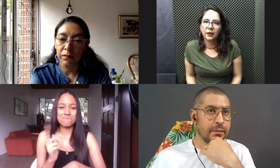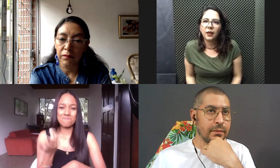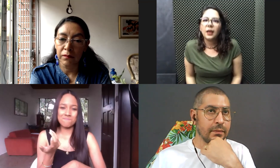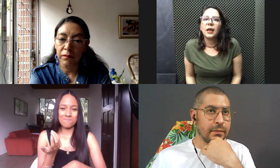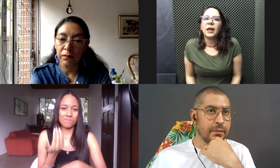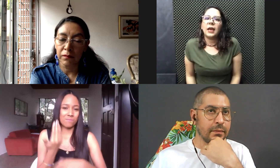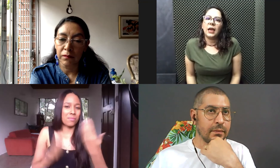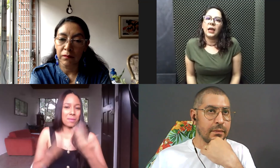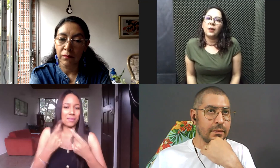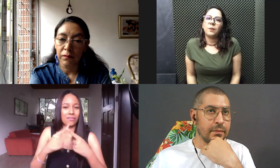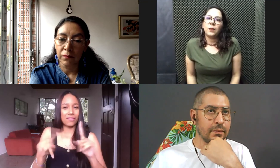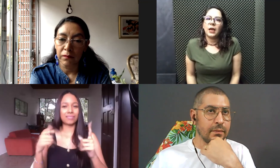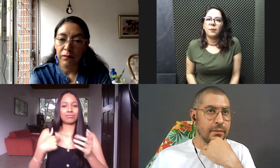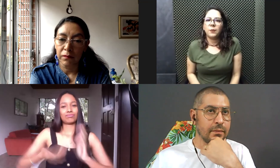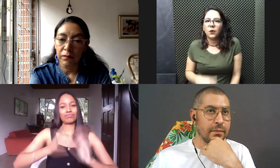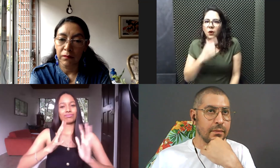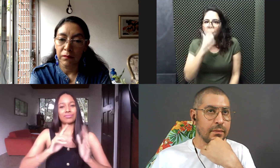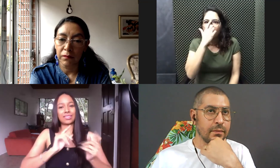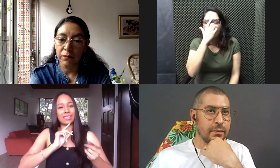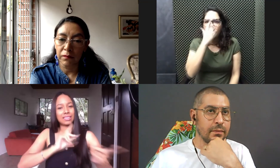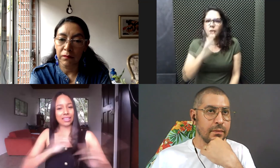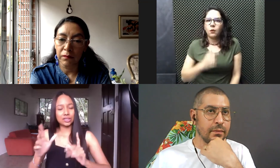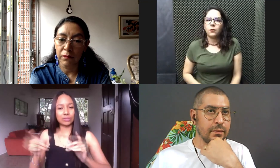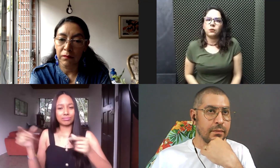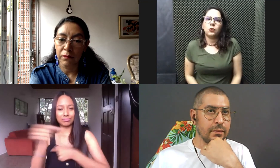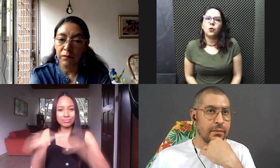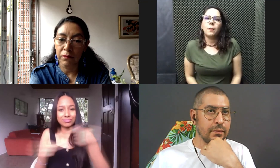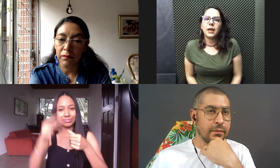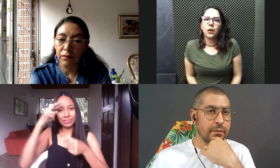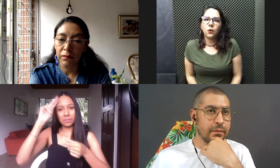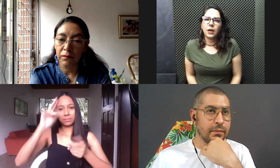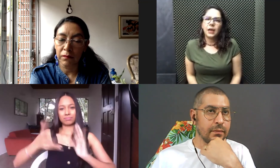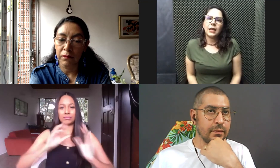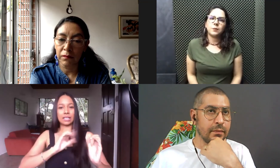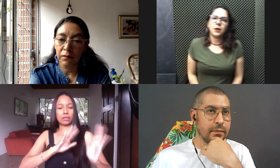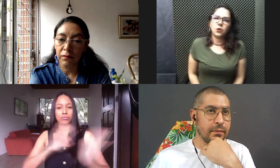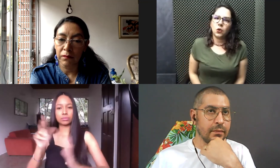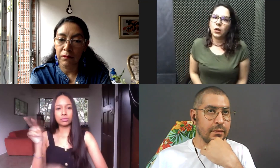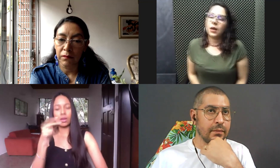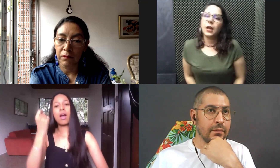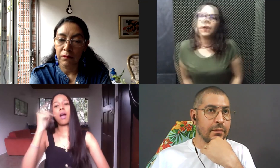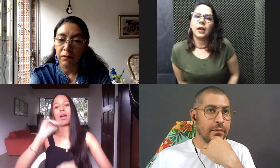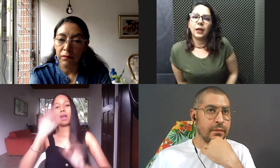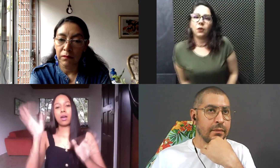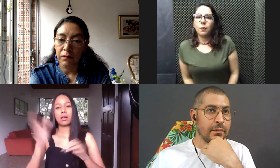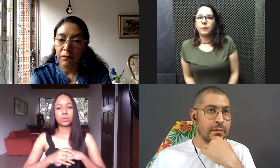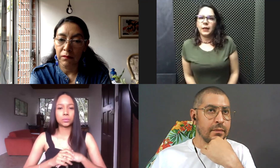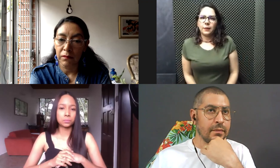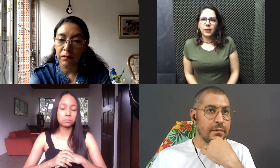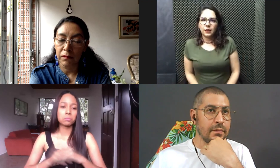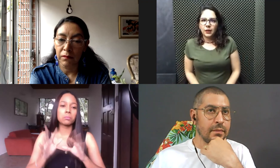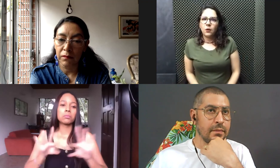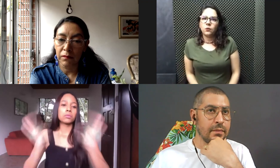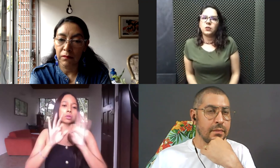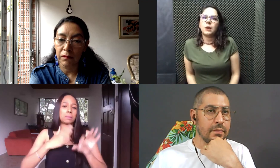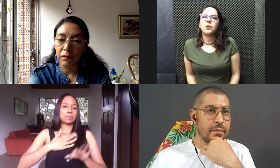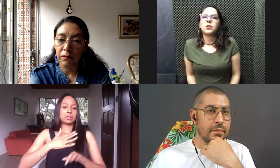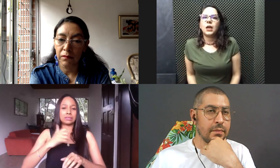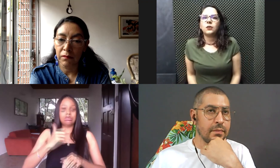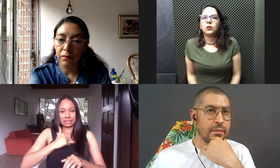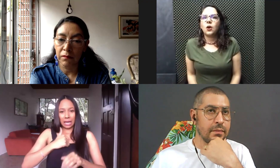clara. Por ejemplo, como no manejo el español completamente o